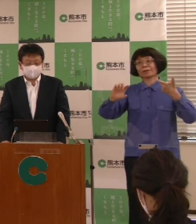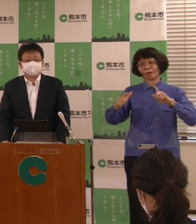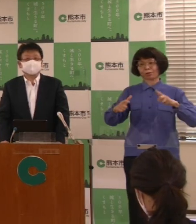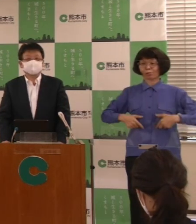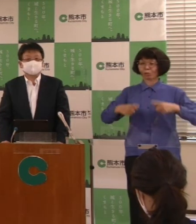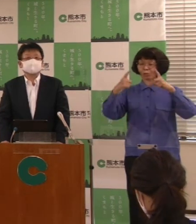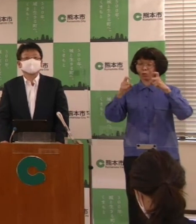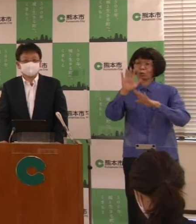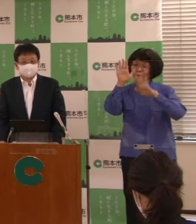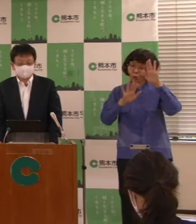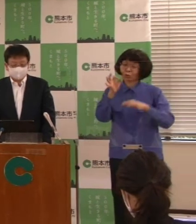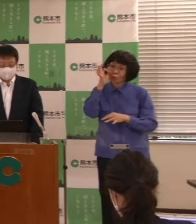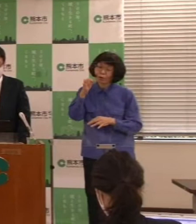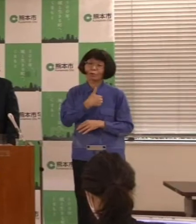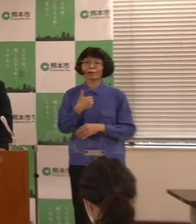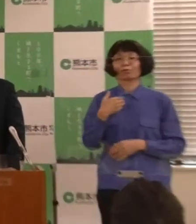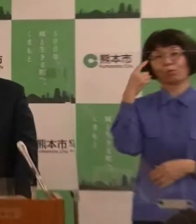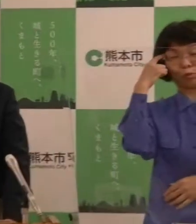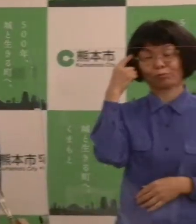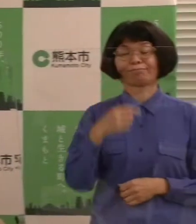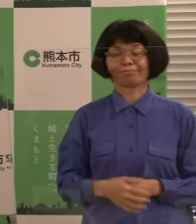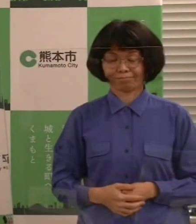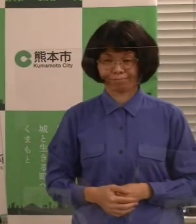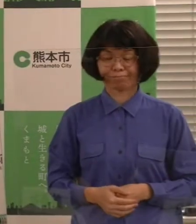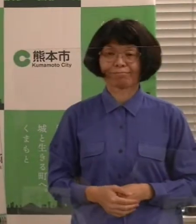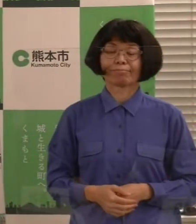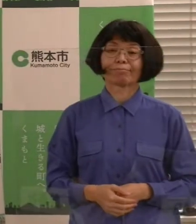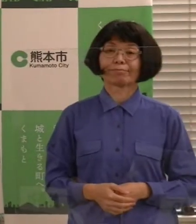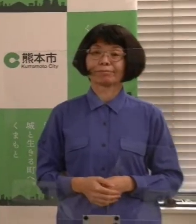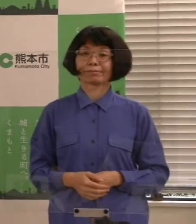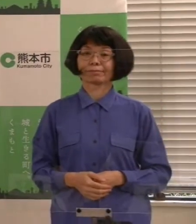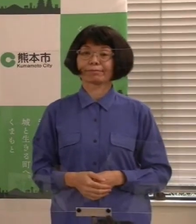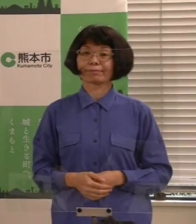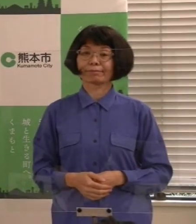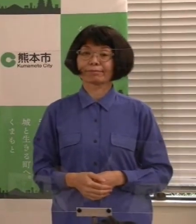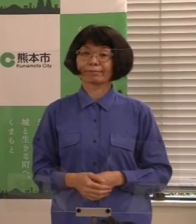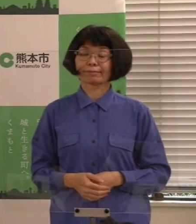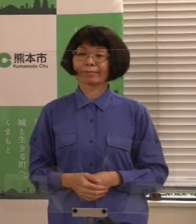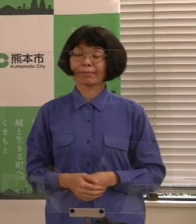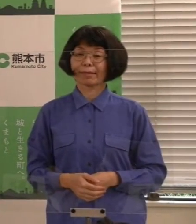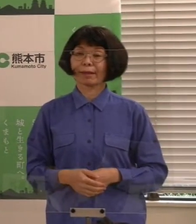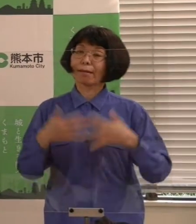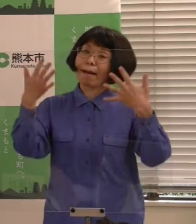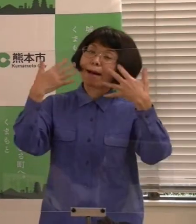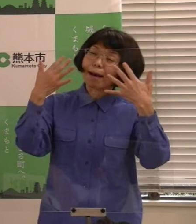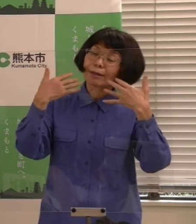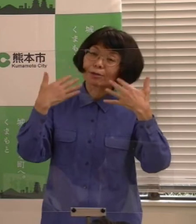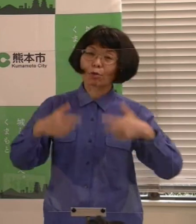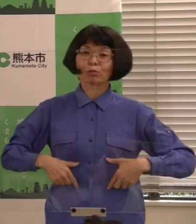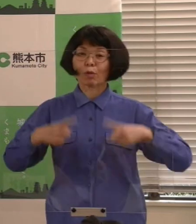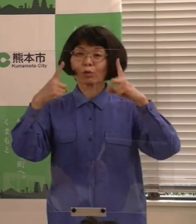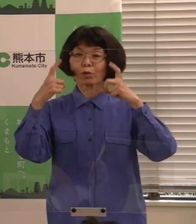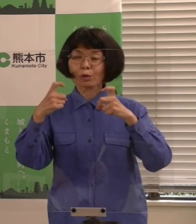姿をご覧いただけるものと思います。合わせて秋の熊本お城祭りと